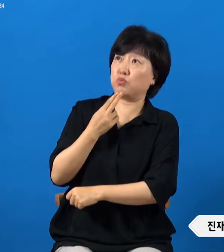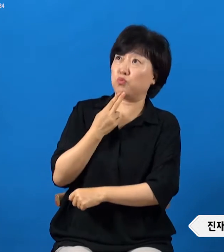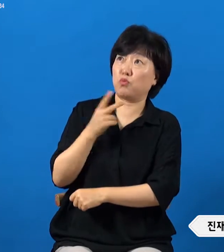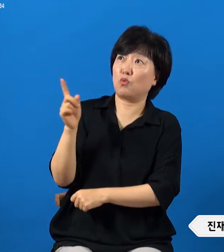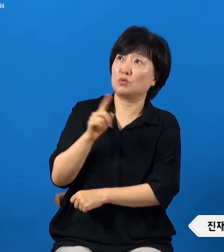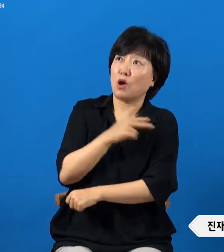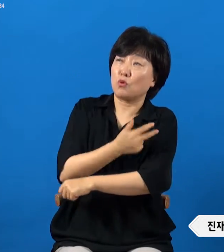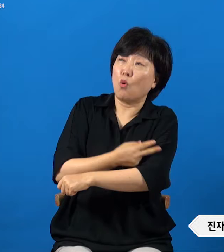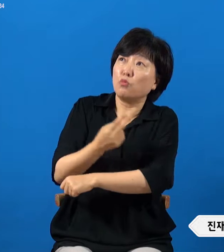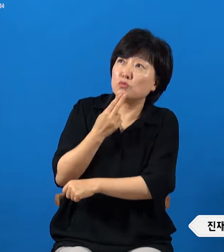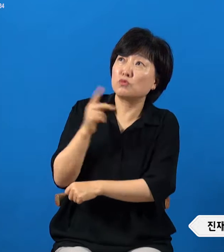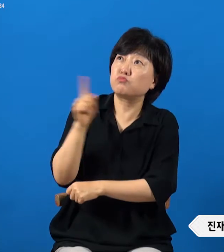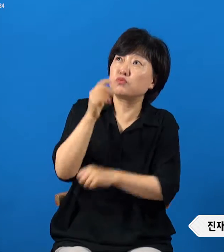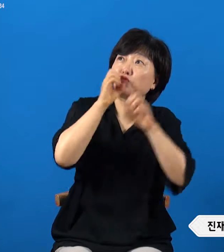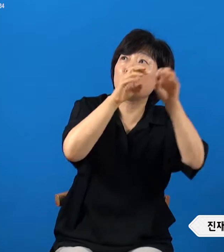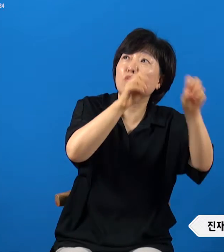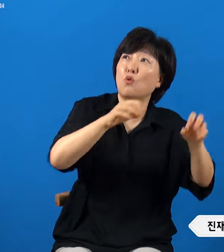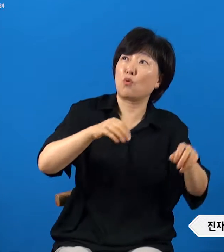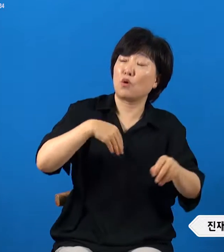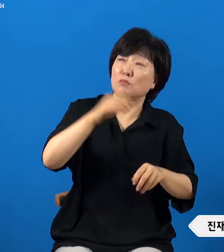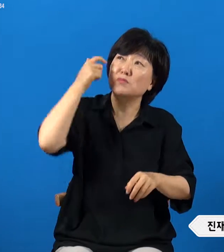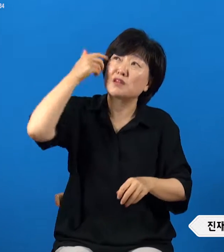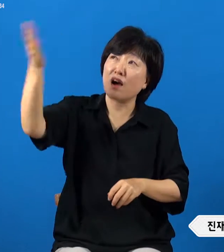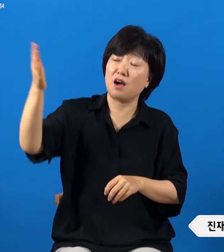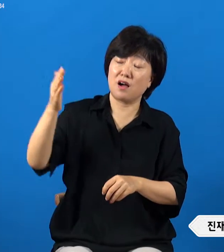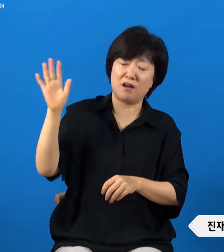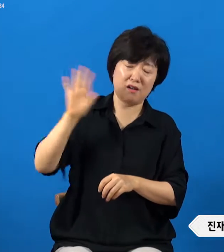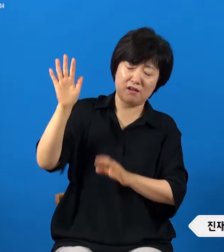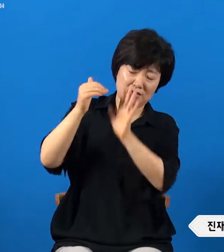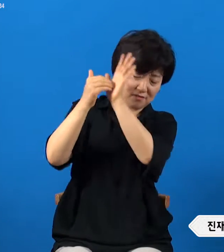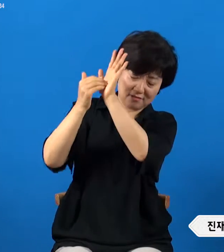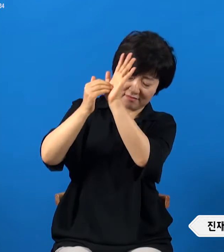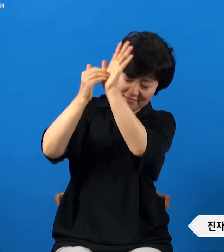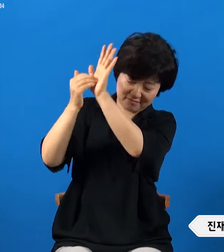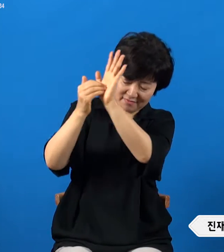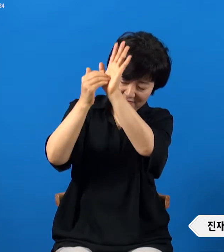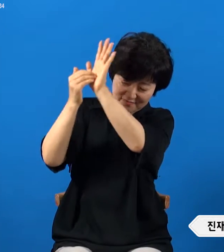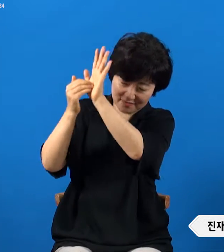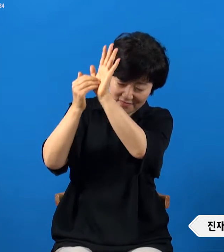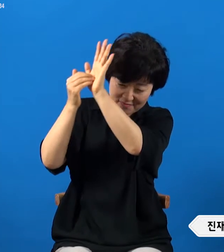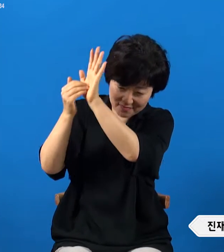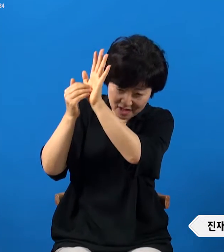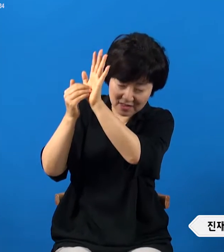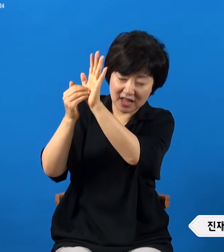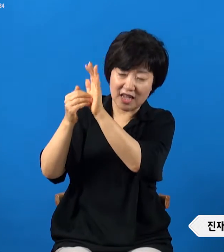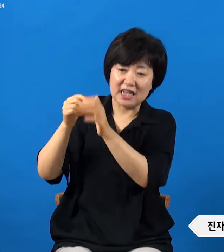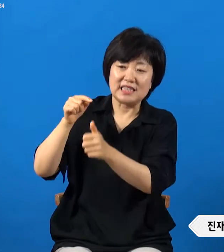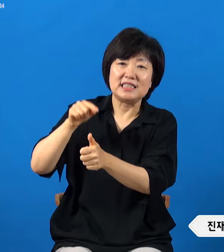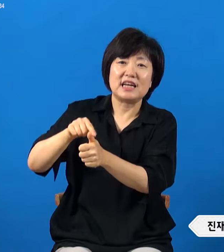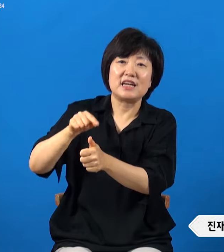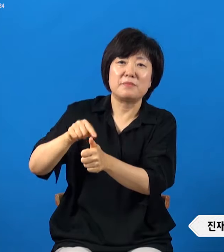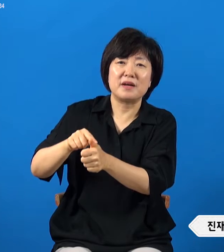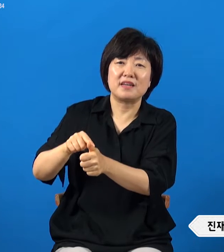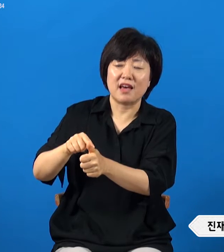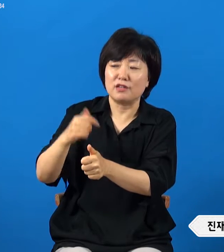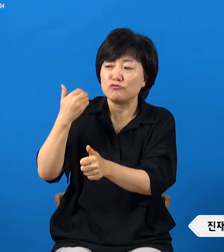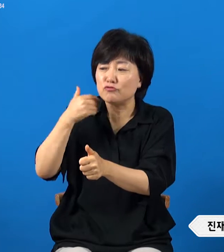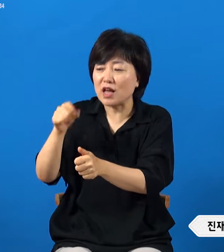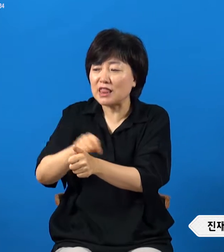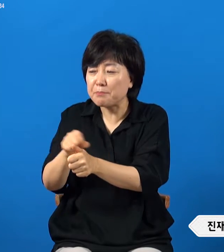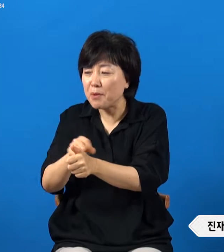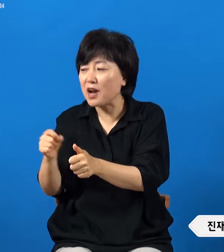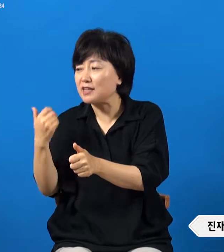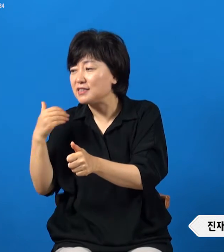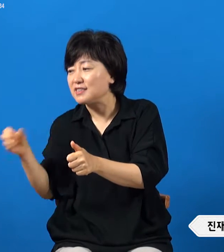있습니까? 그런 말콤 페눅에게 하나님은 다른 사람을 통해서 특별한 말씀을 그에게 주십니다.